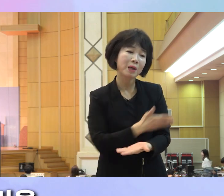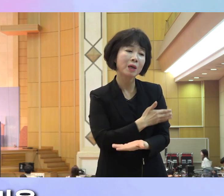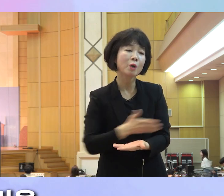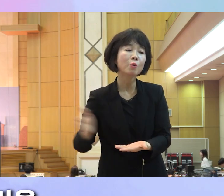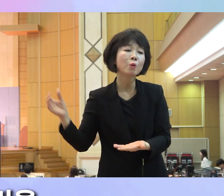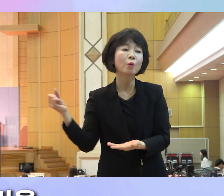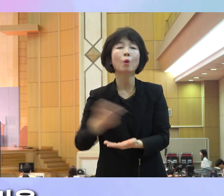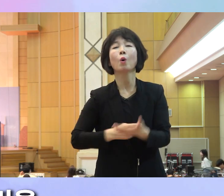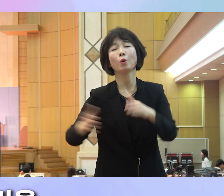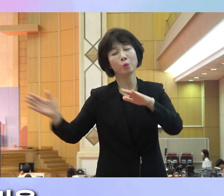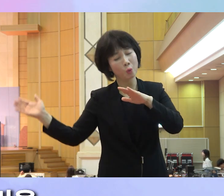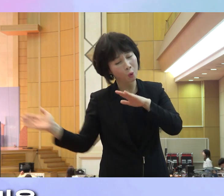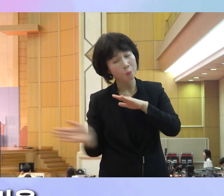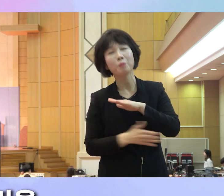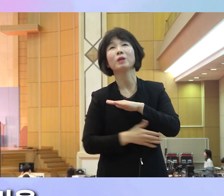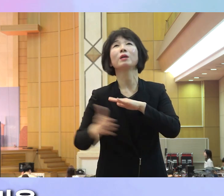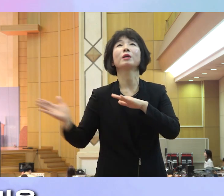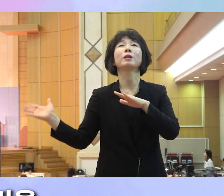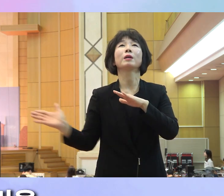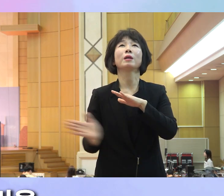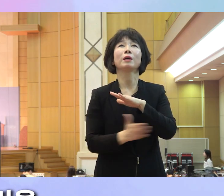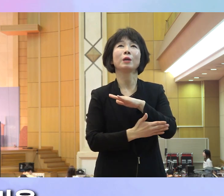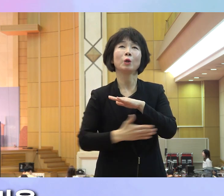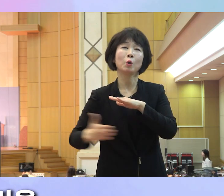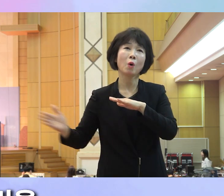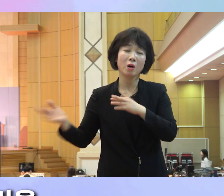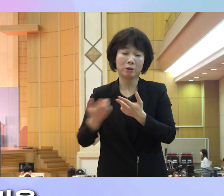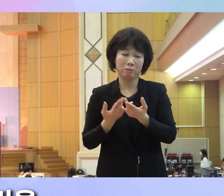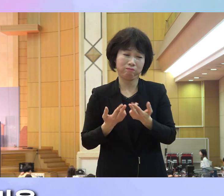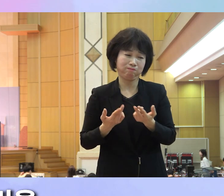내 비우고 또